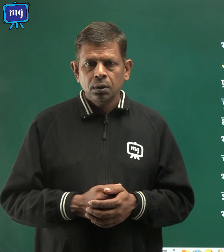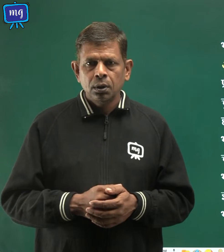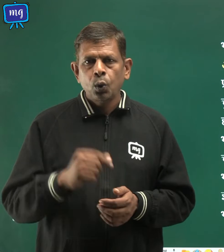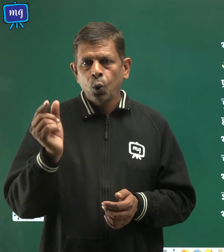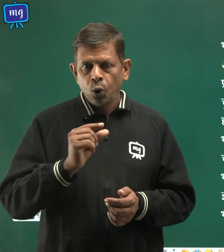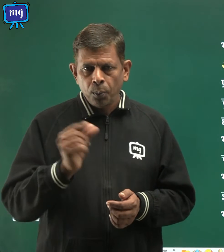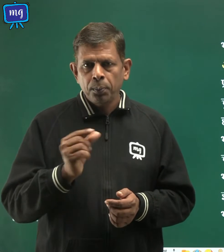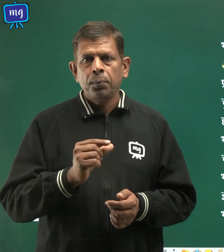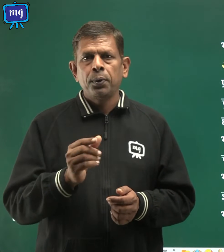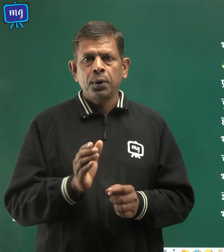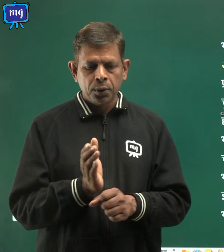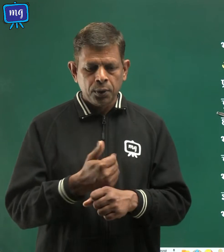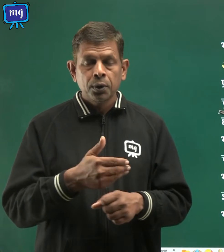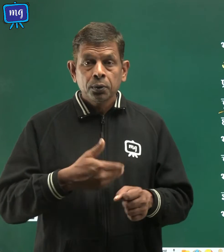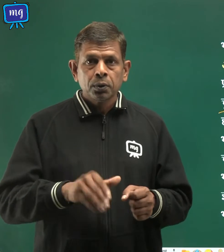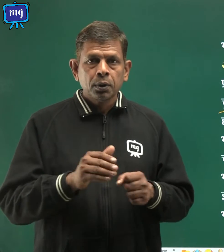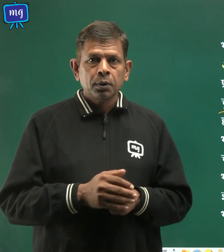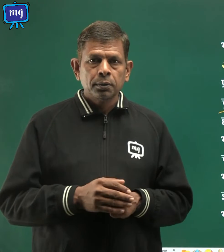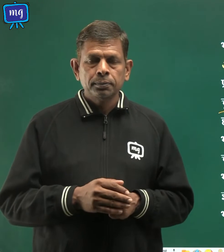उपयोग किए जा चुके